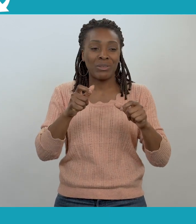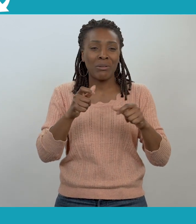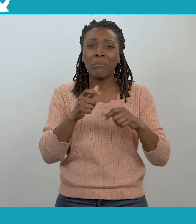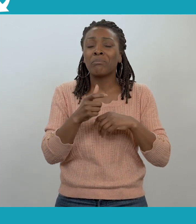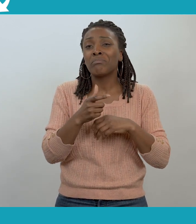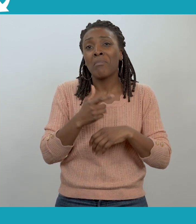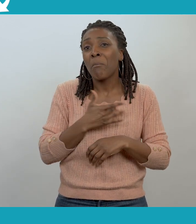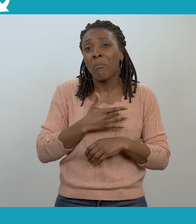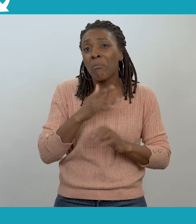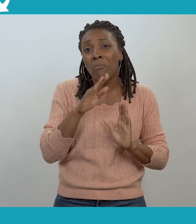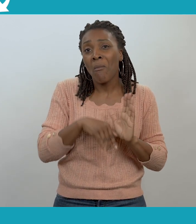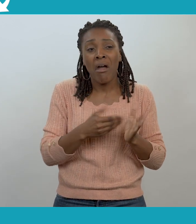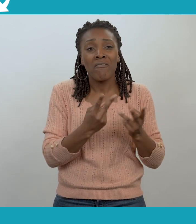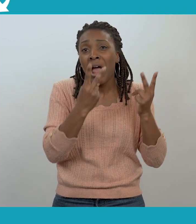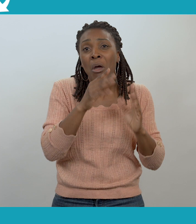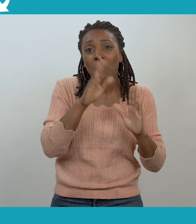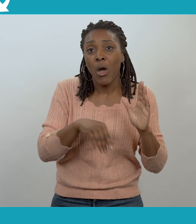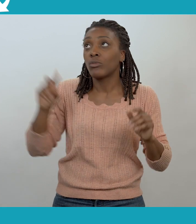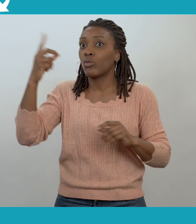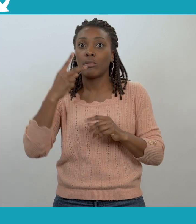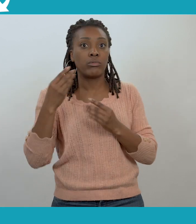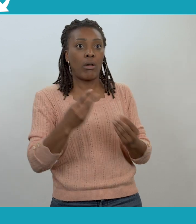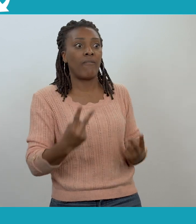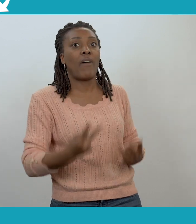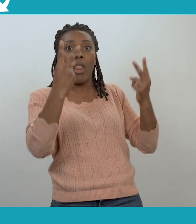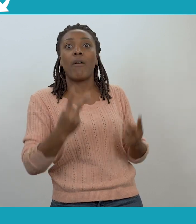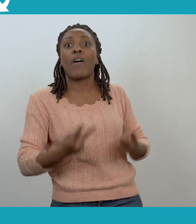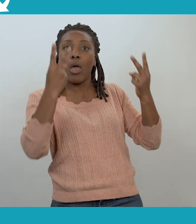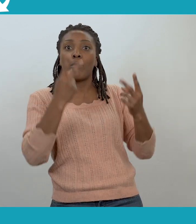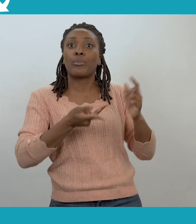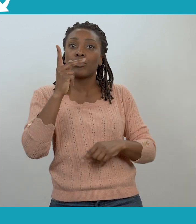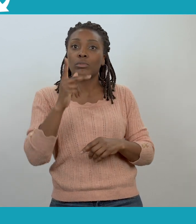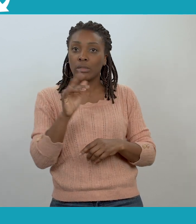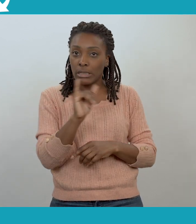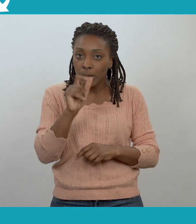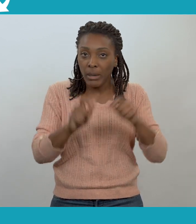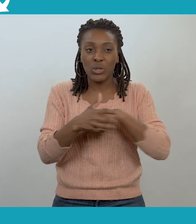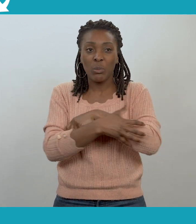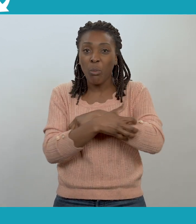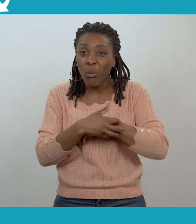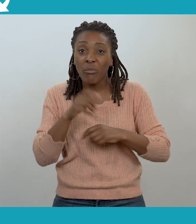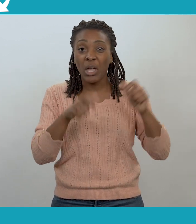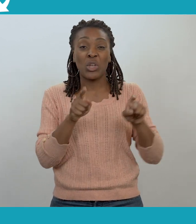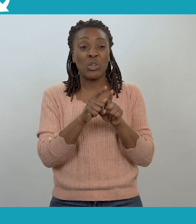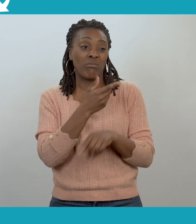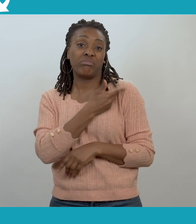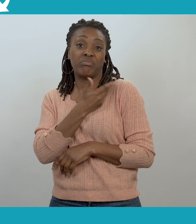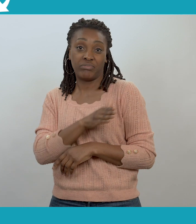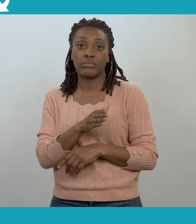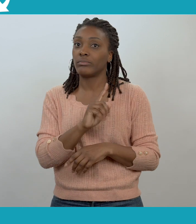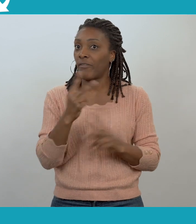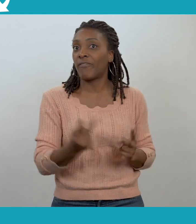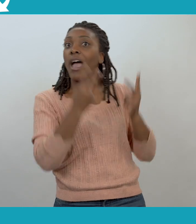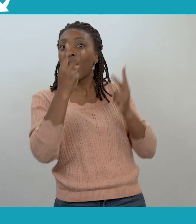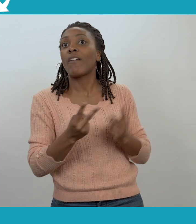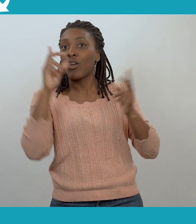dans ce monde sont celles qui comptent le plus pour Dieu, surtout les pauvres et les moins considérés. Oui, comme la